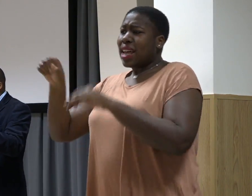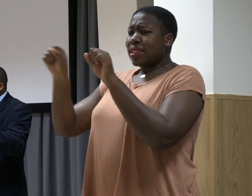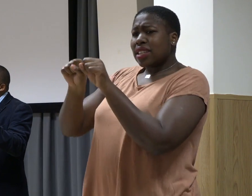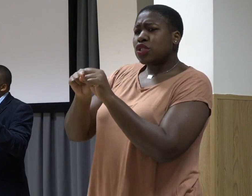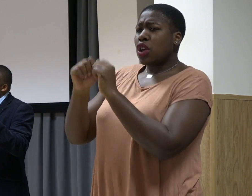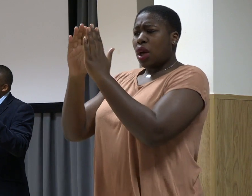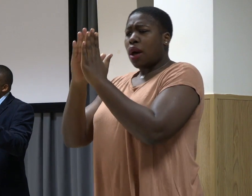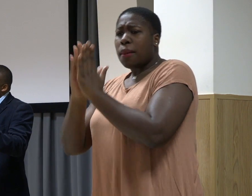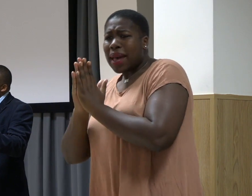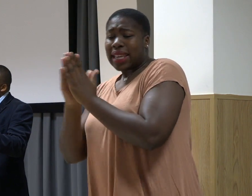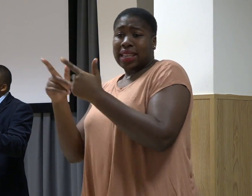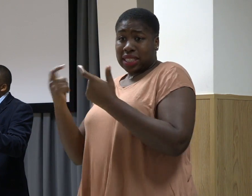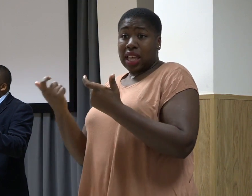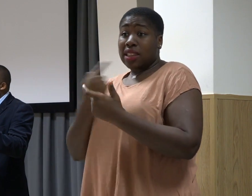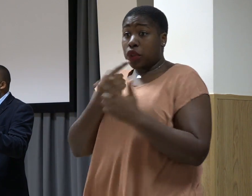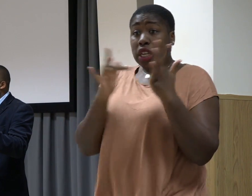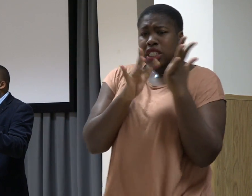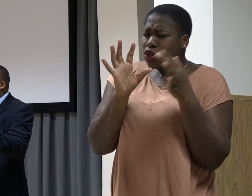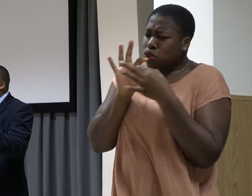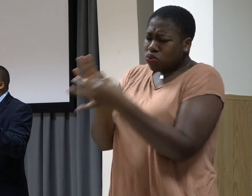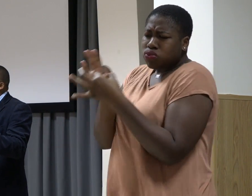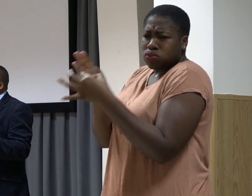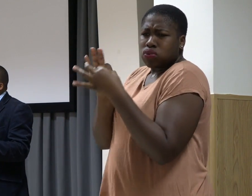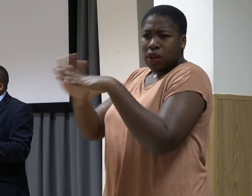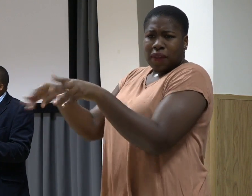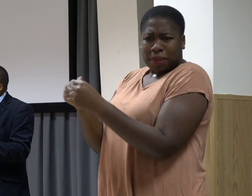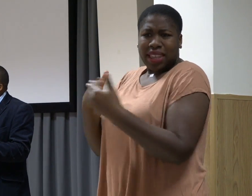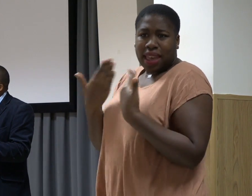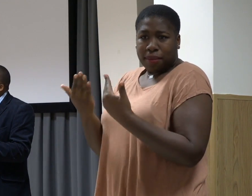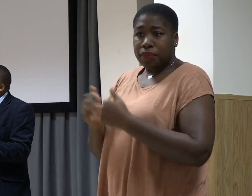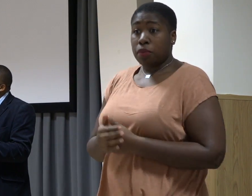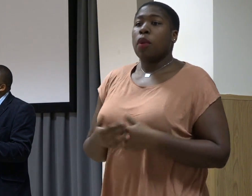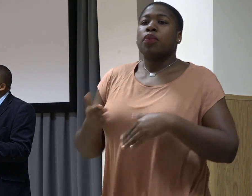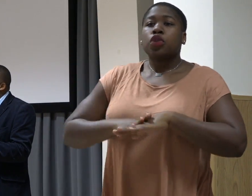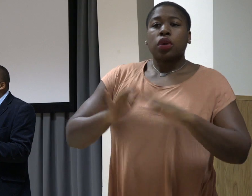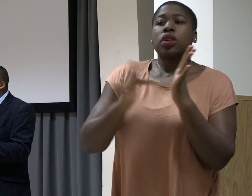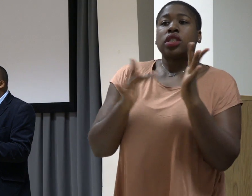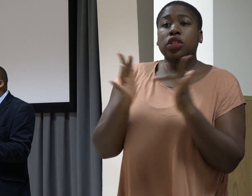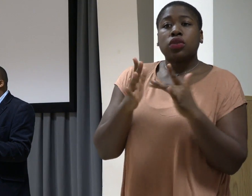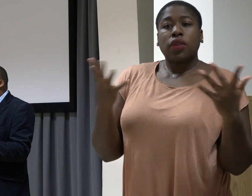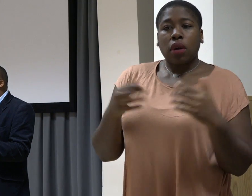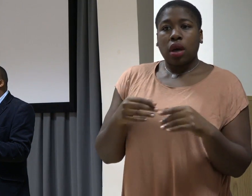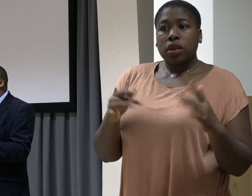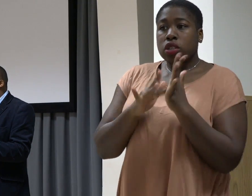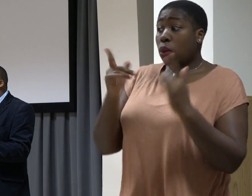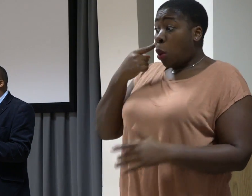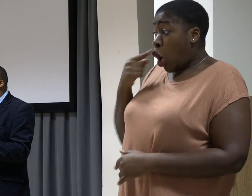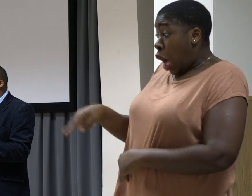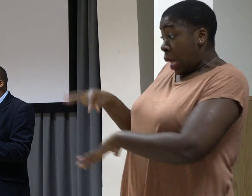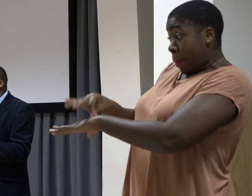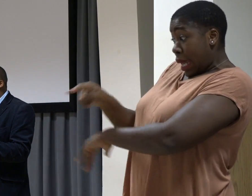affection avec cette famille. Alors que fait Jésus? quand on lui dit que Lazare est